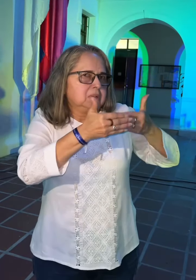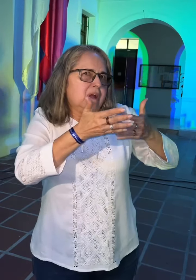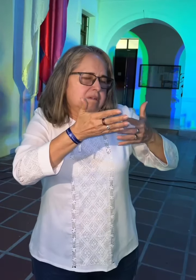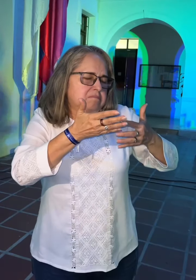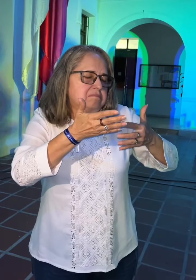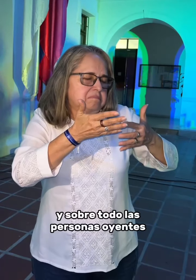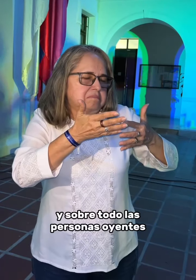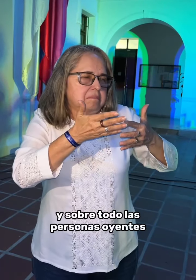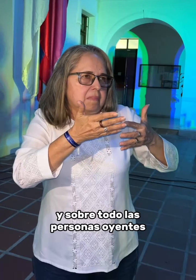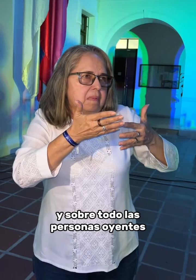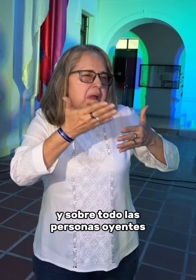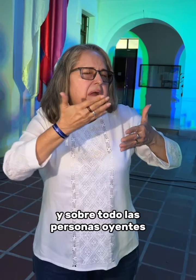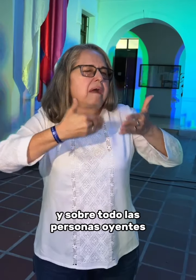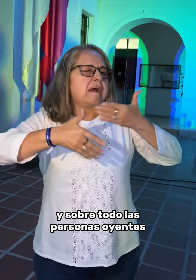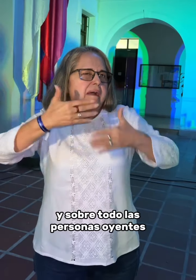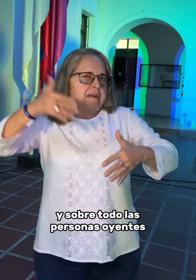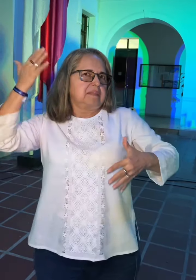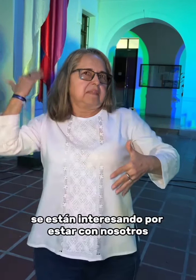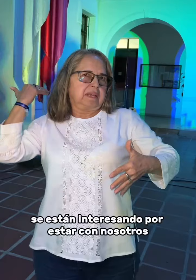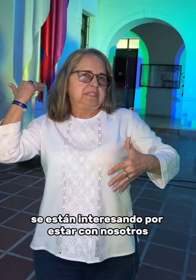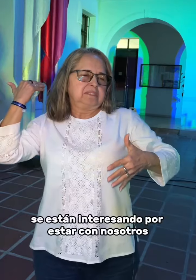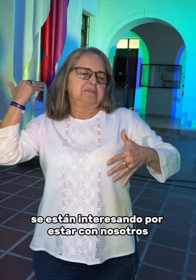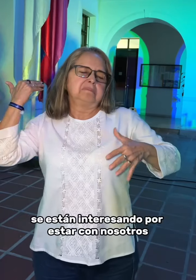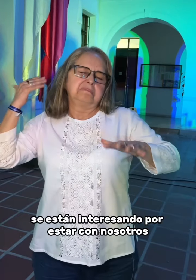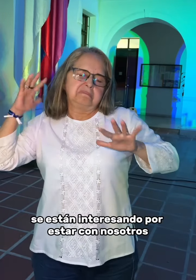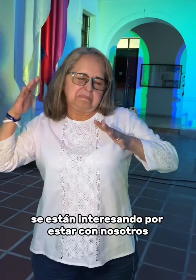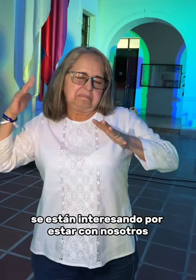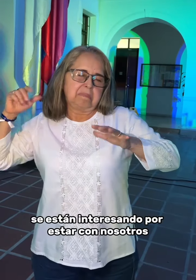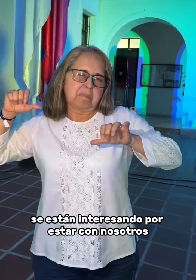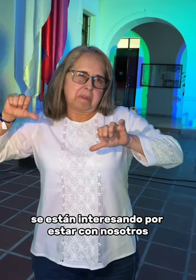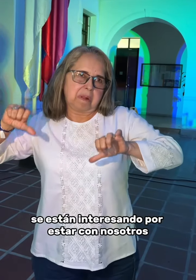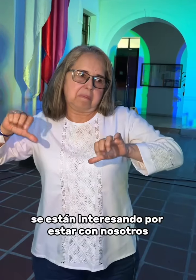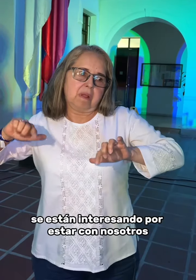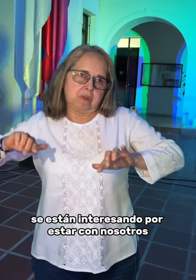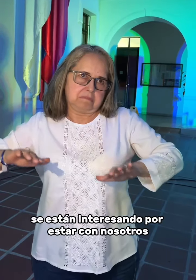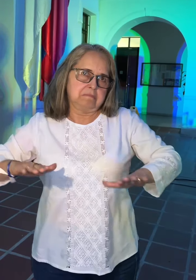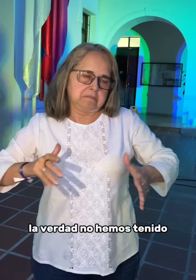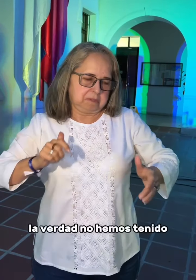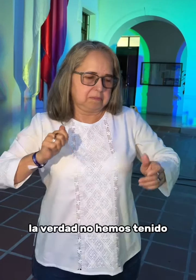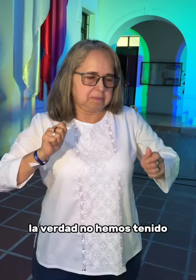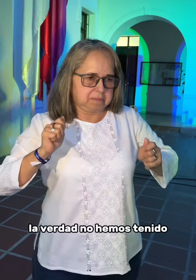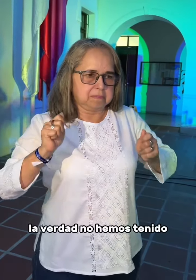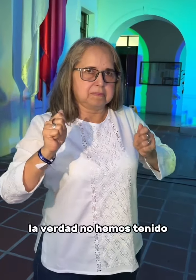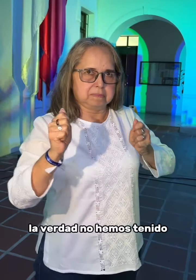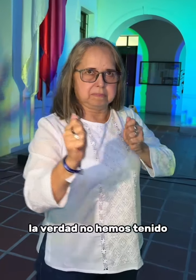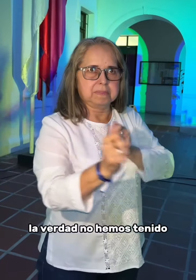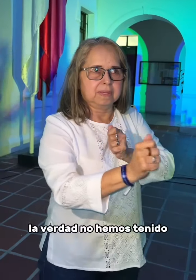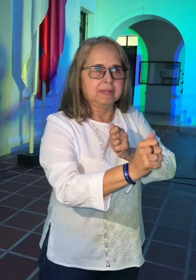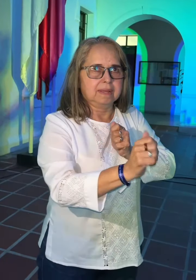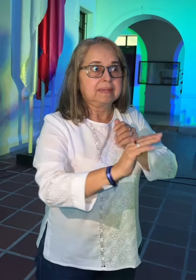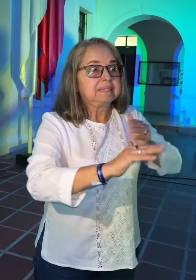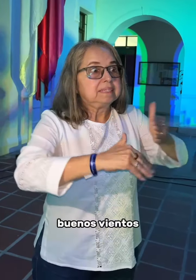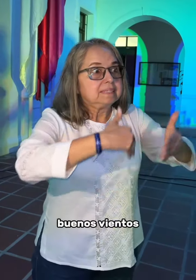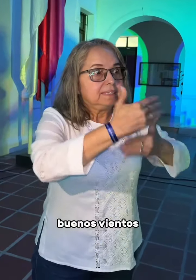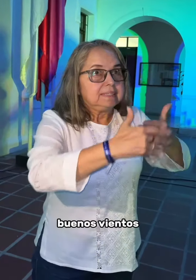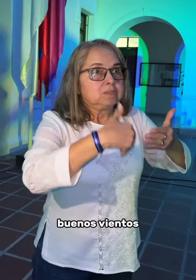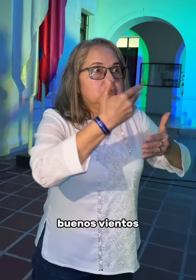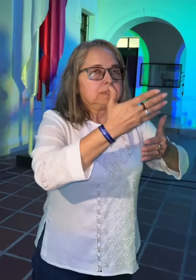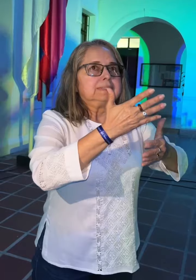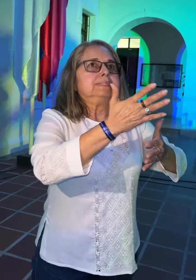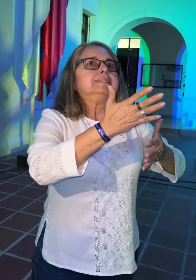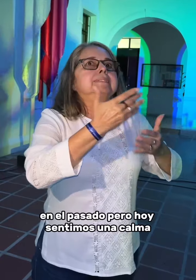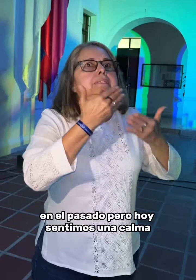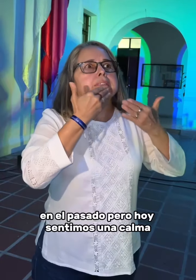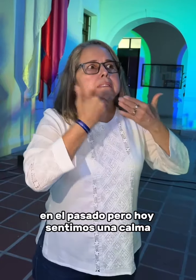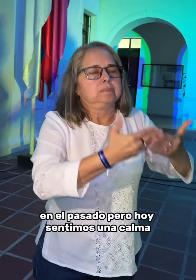Asorcar y sobre todo las personas oyentes se están interesando por estar con nosotros. La verdad, no hemos tenido buenos